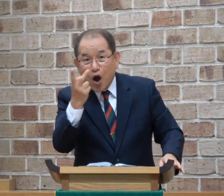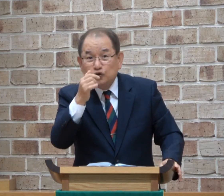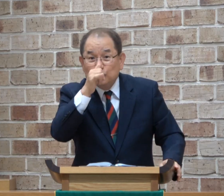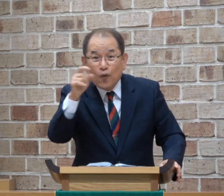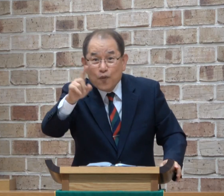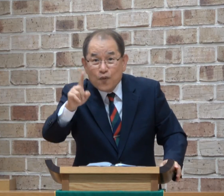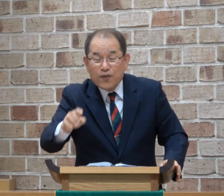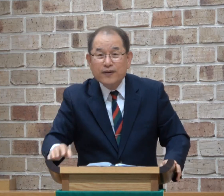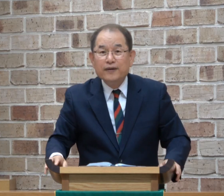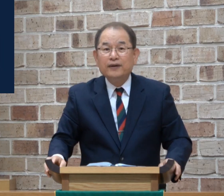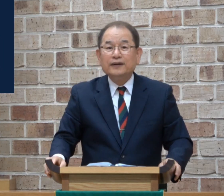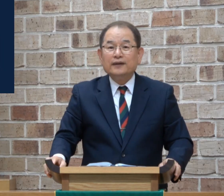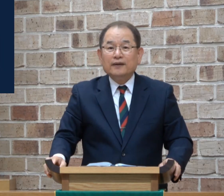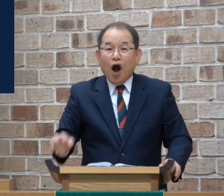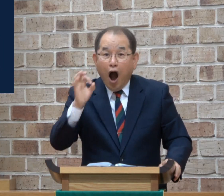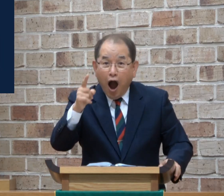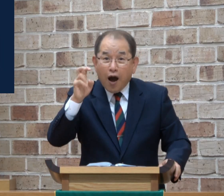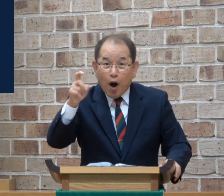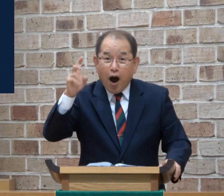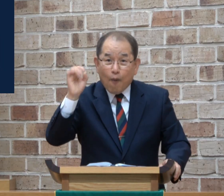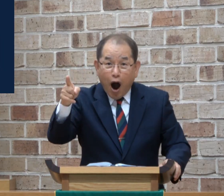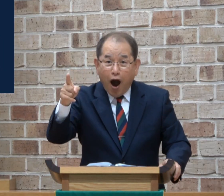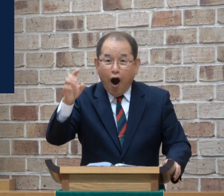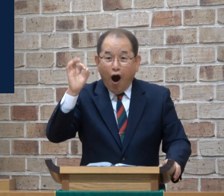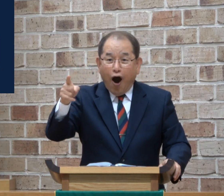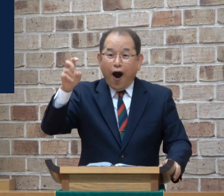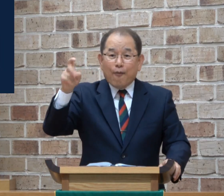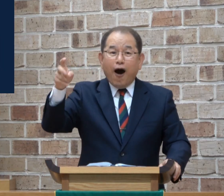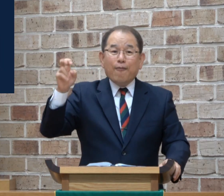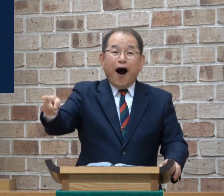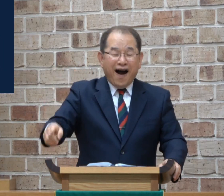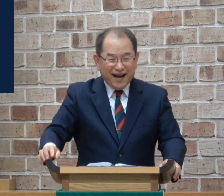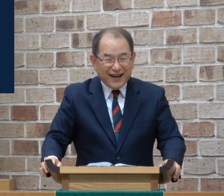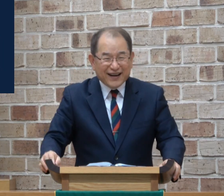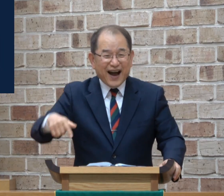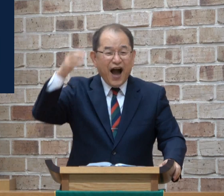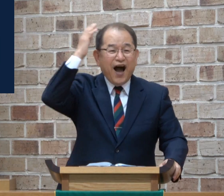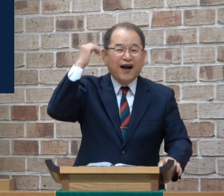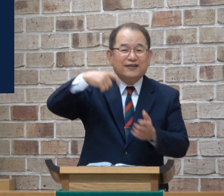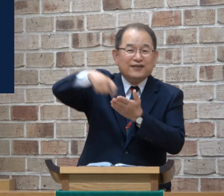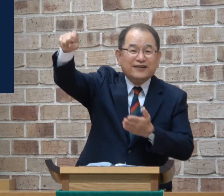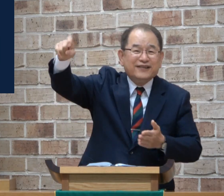어머머, 세계에서 어머머라는 말을 쓴다고 합니다.